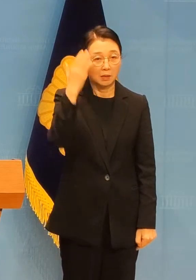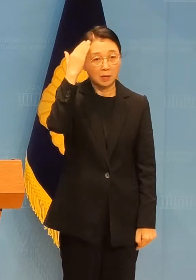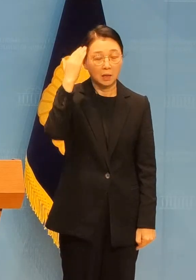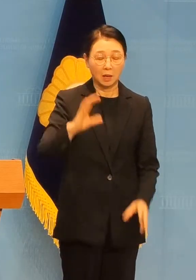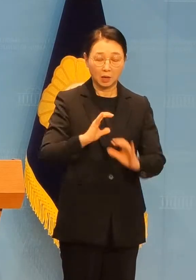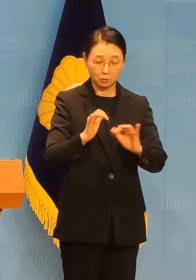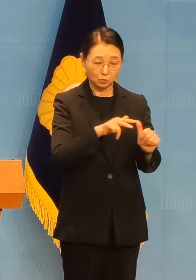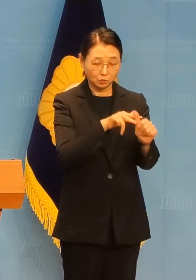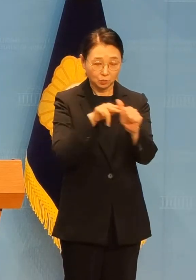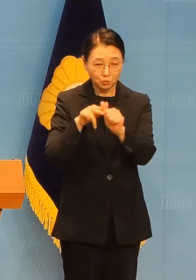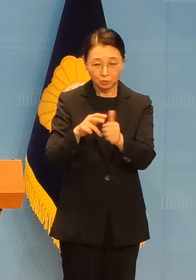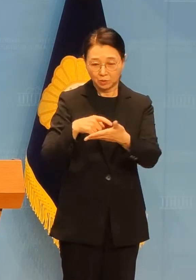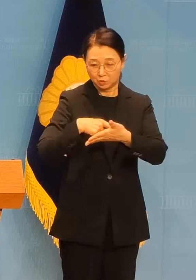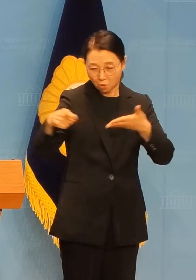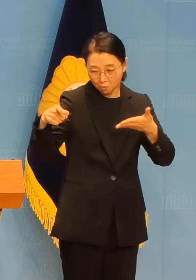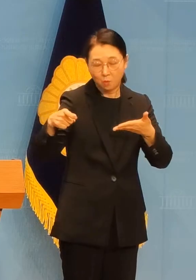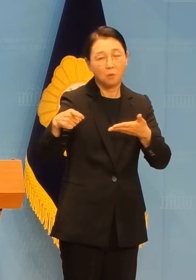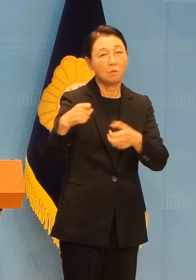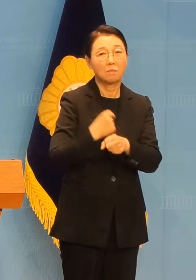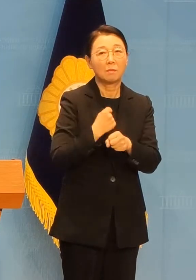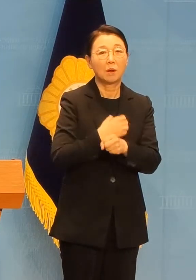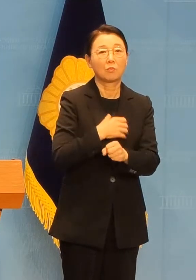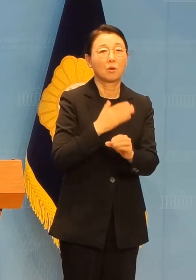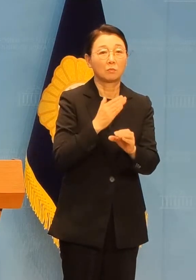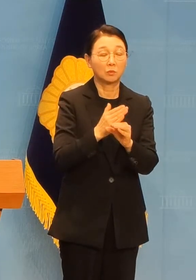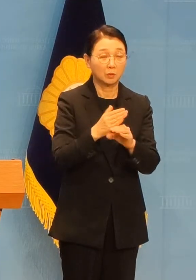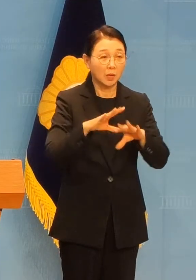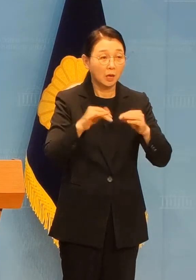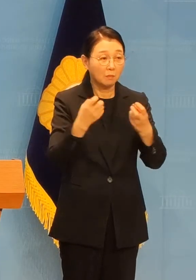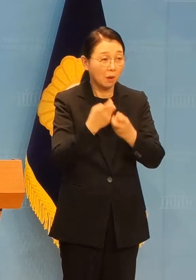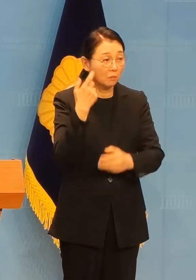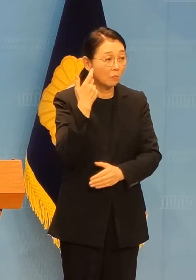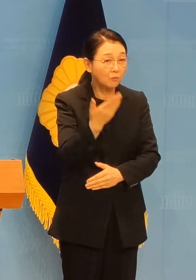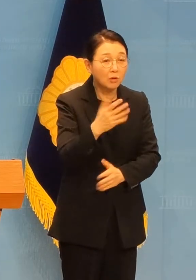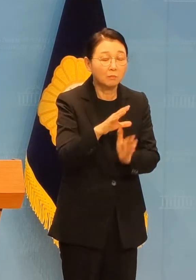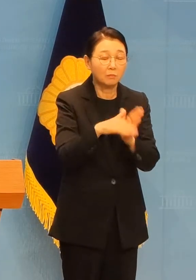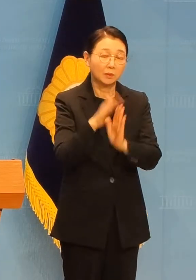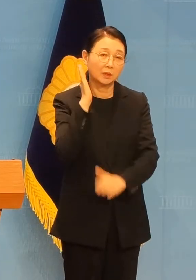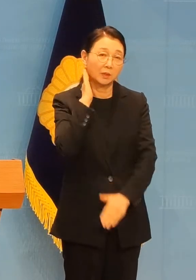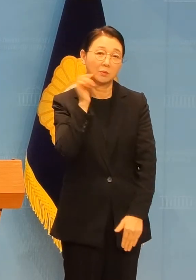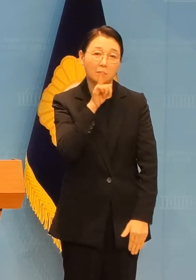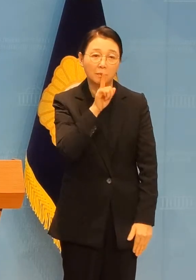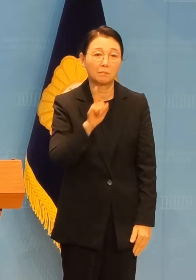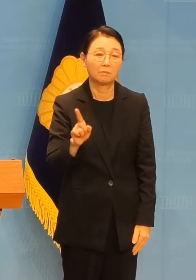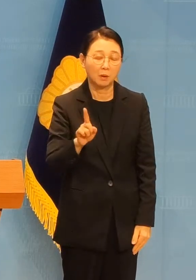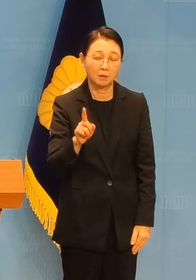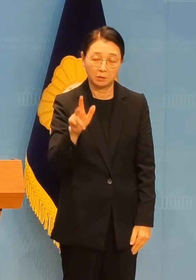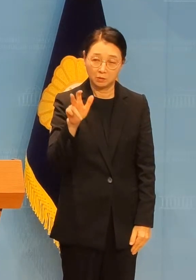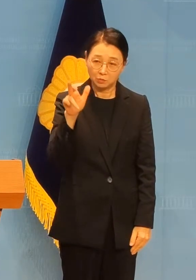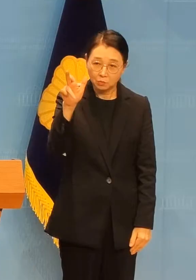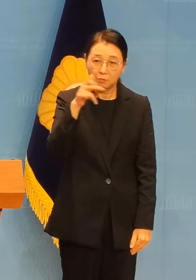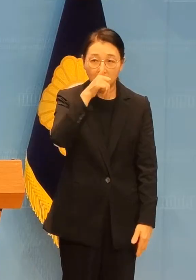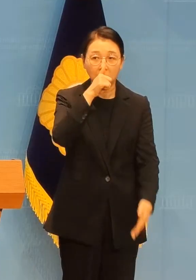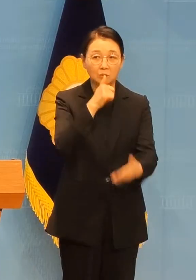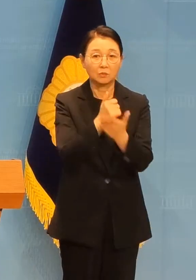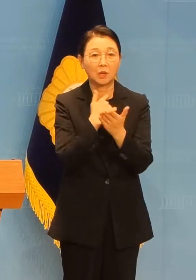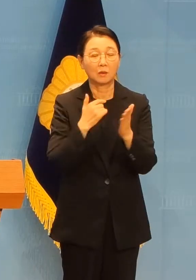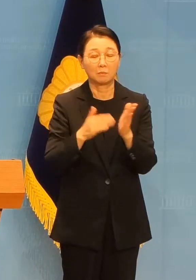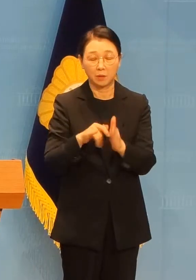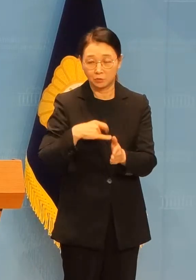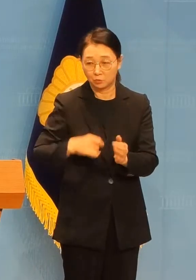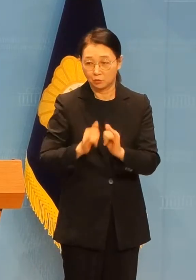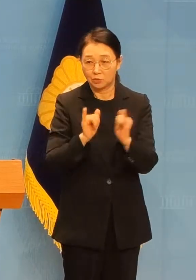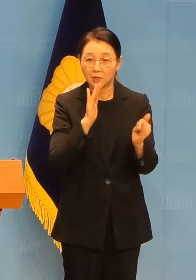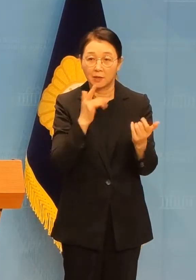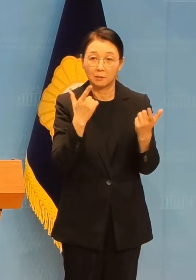정보가 털릴 위기인데 대책을 묻는 질문에 대통령은 쿠팡의 범죄 행위가 중국